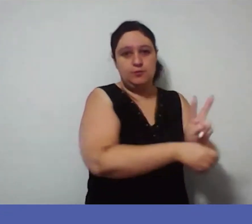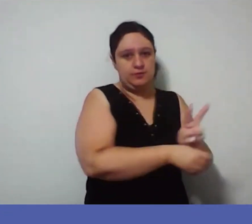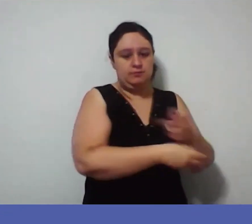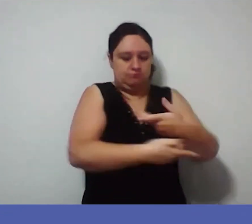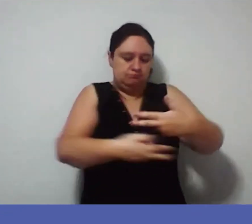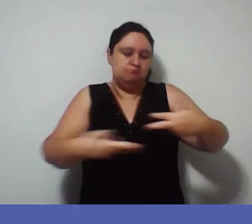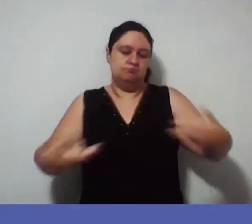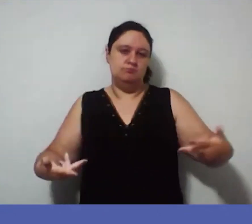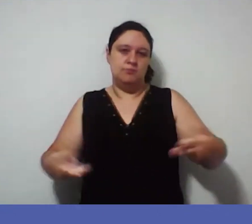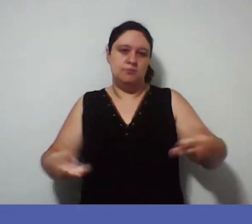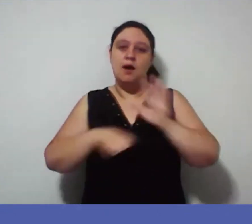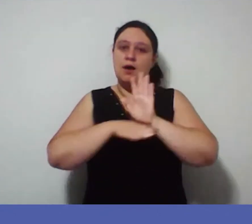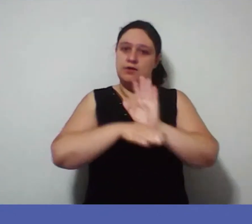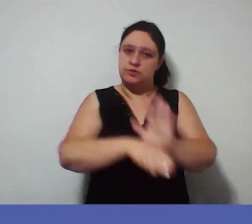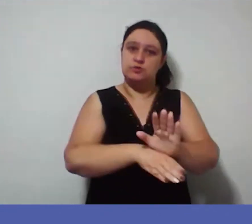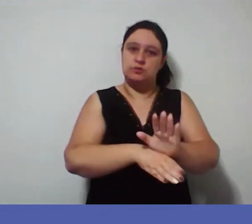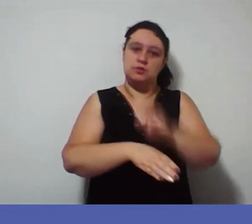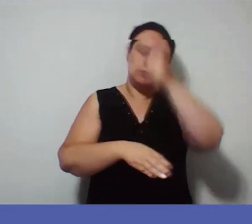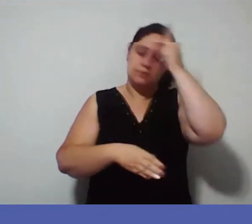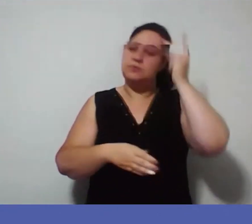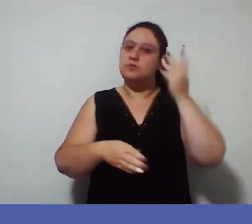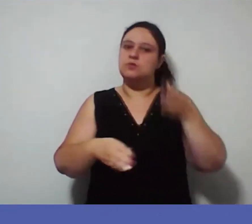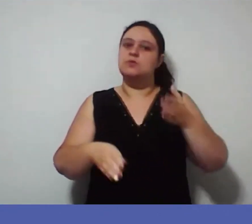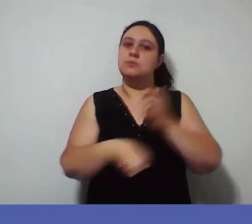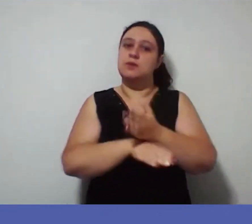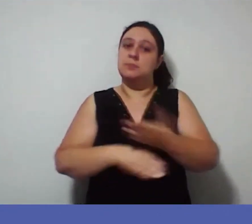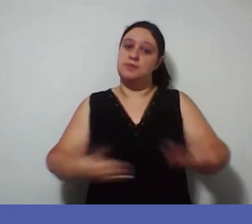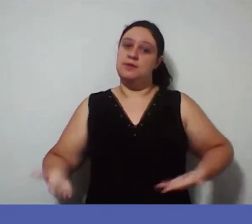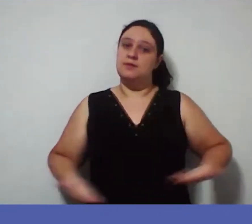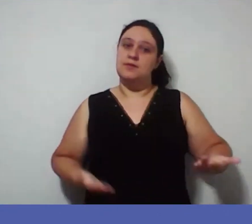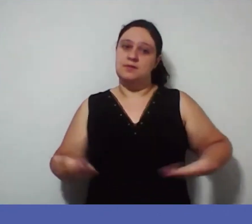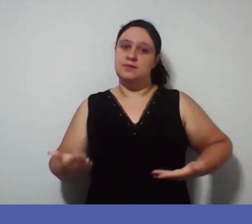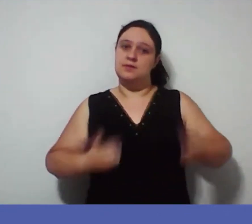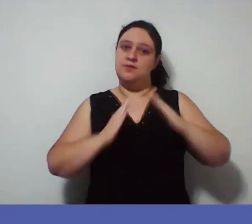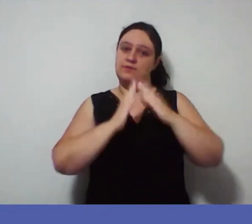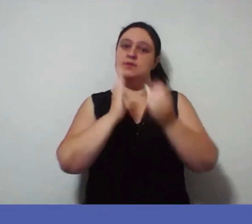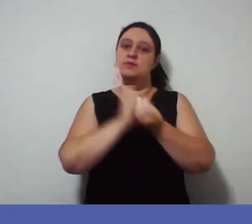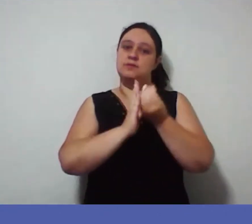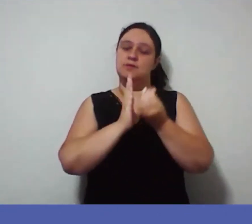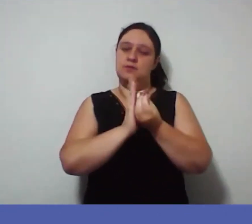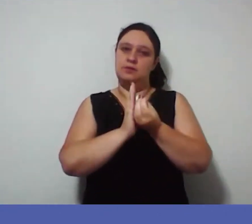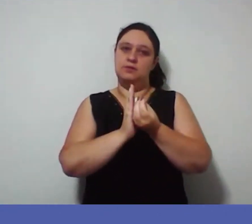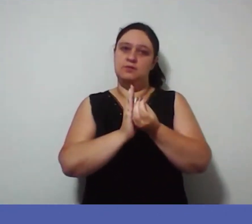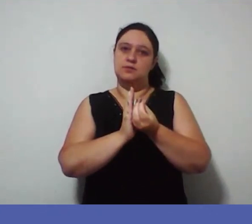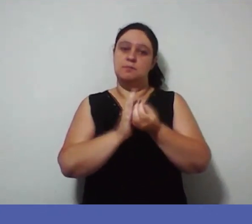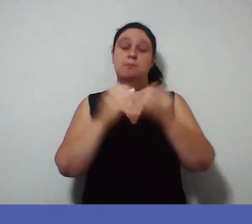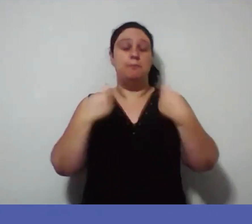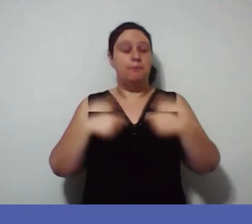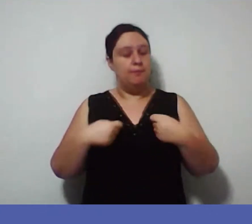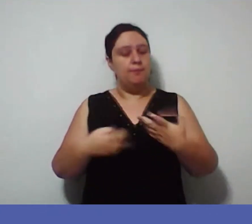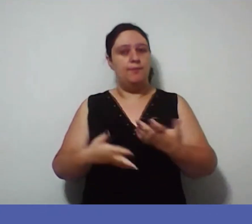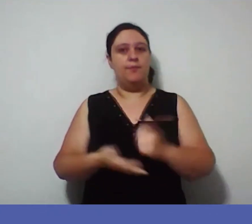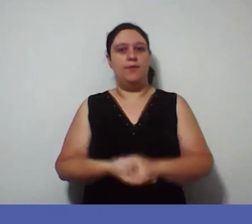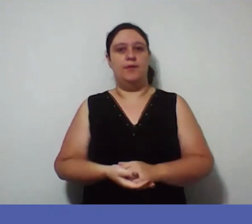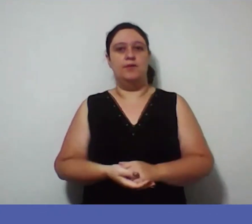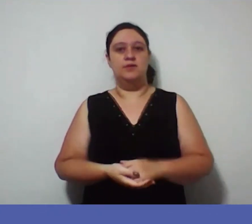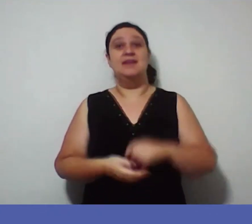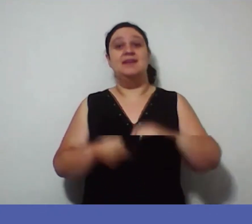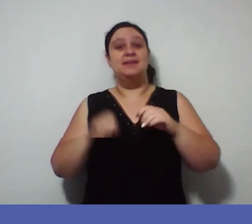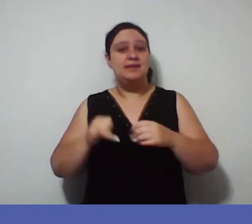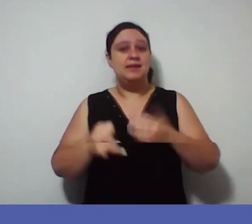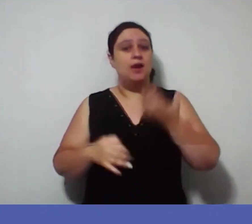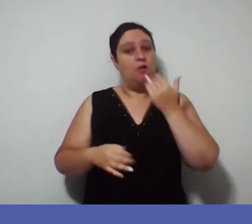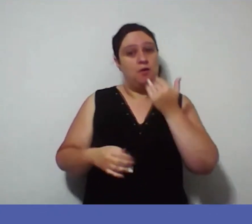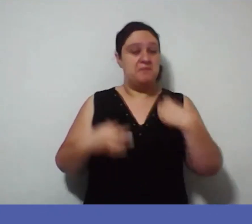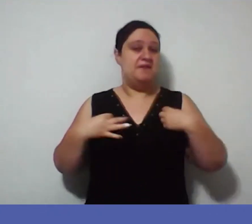as pessoas a servirem na igreja para serem edificadas. Irmãos, tendo o que comer, o que vestir, irmão, estamos